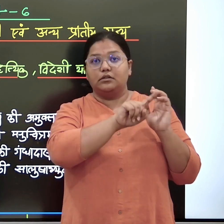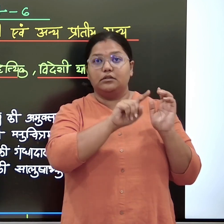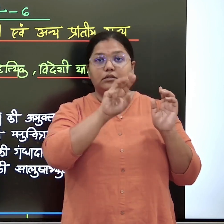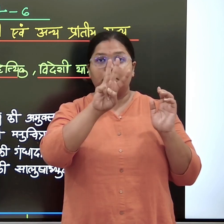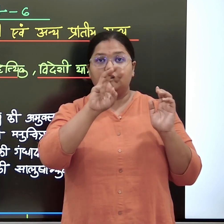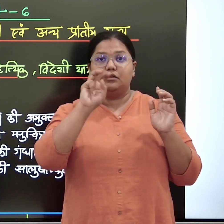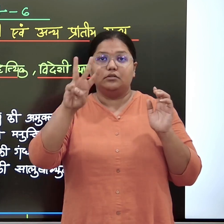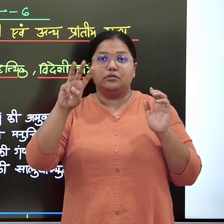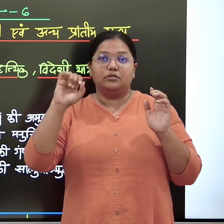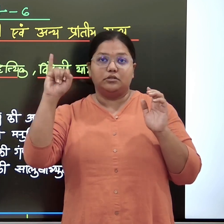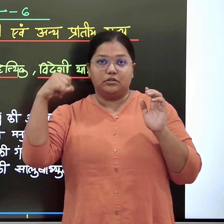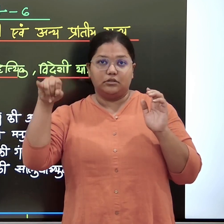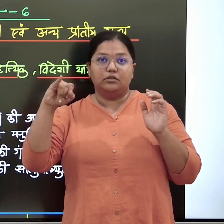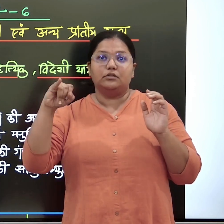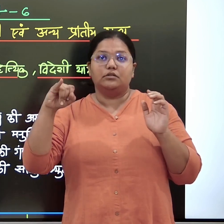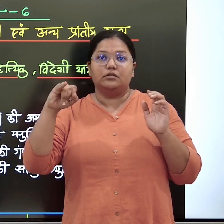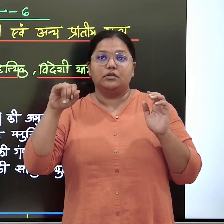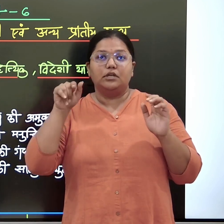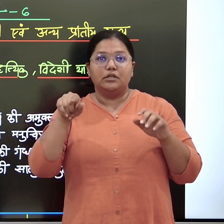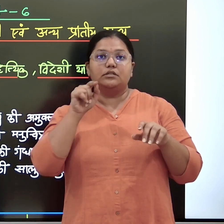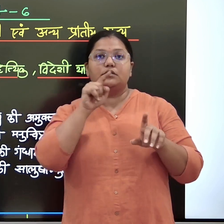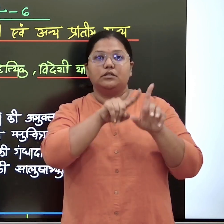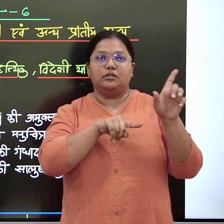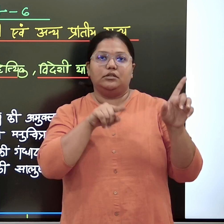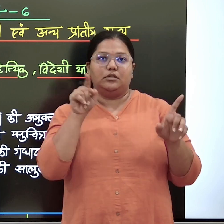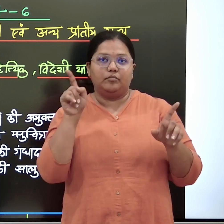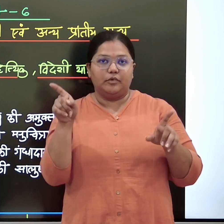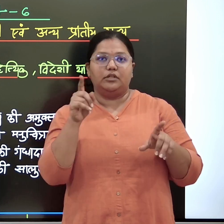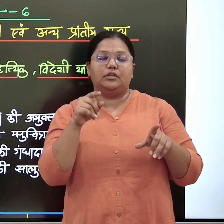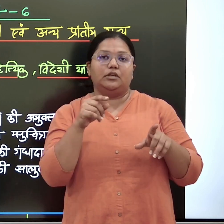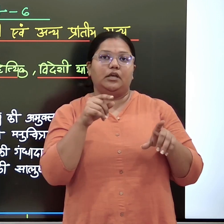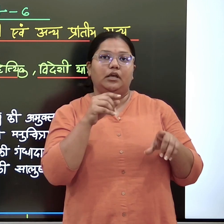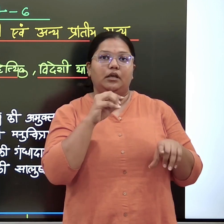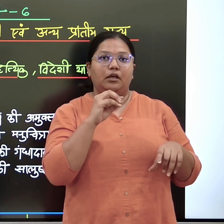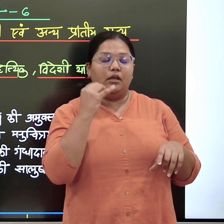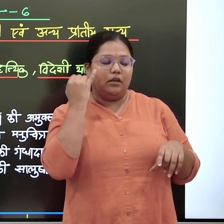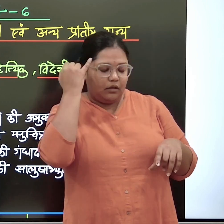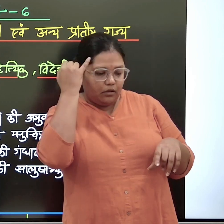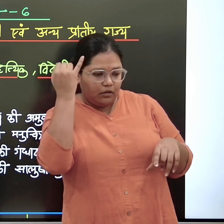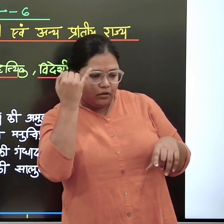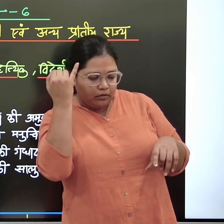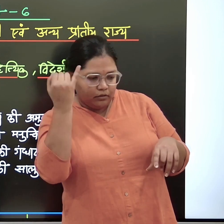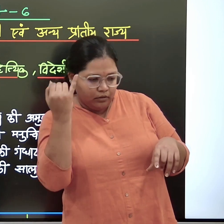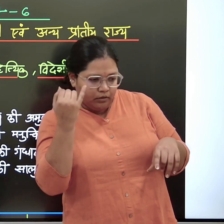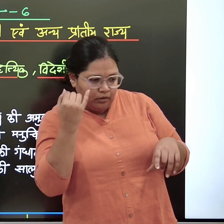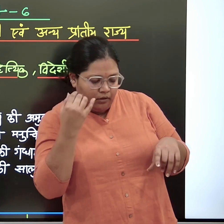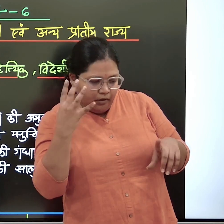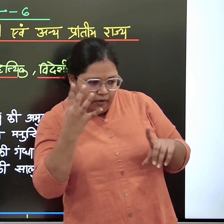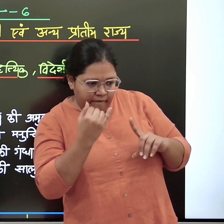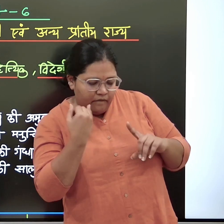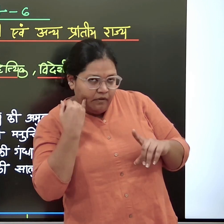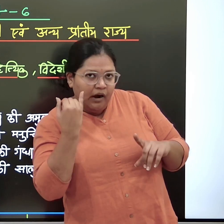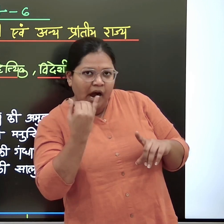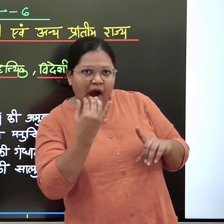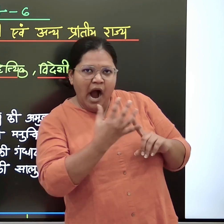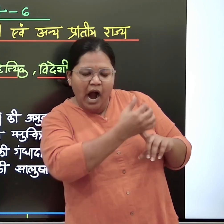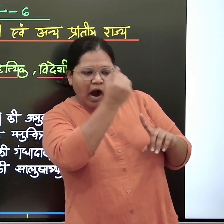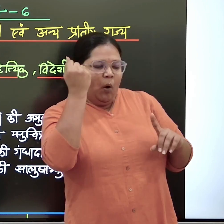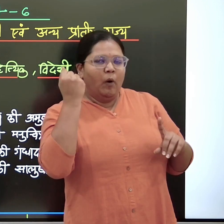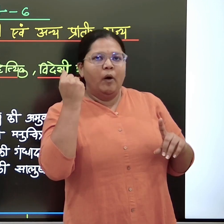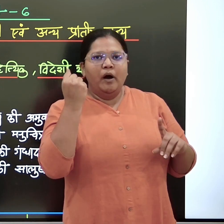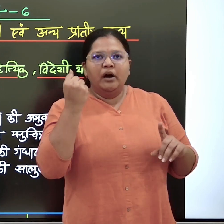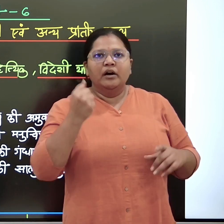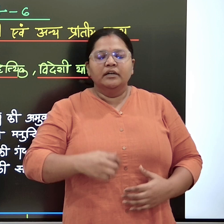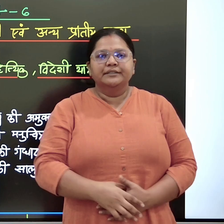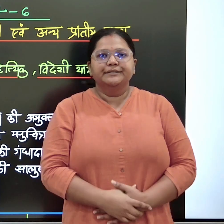में अलग अलग वंश पढ़े थे ना पहले, वैसे ही इनका भी अलग अलग वंश चला है, है ना।